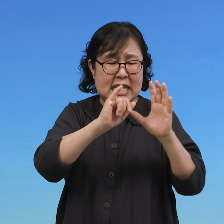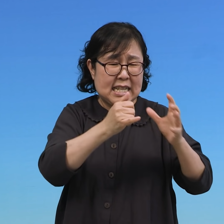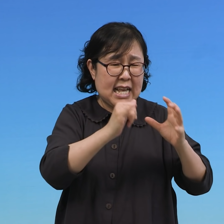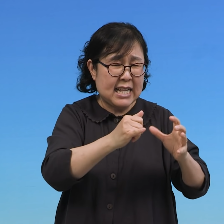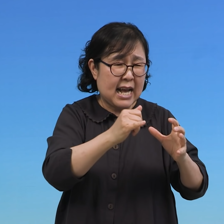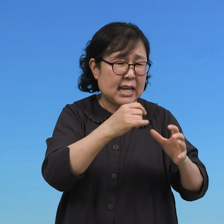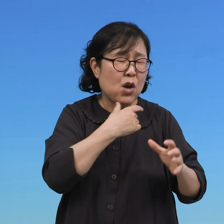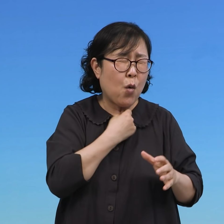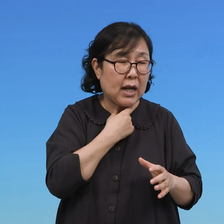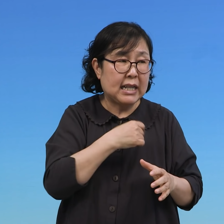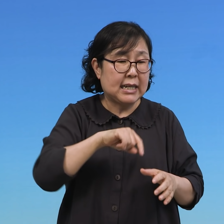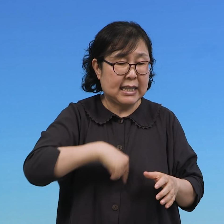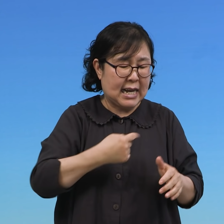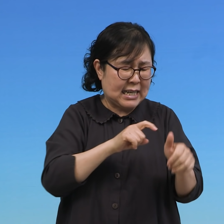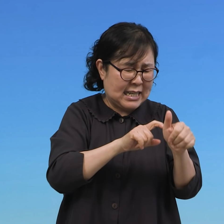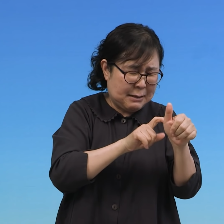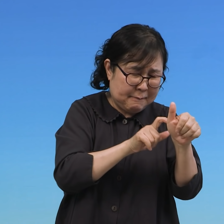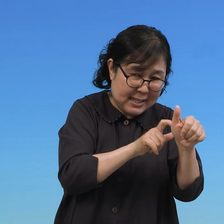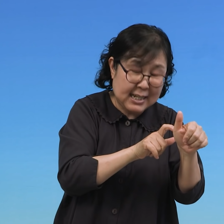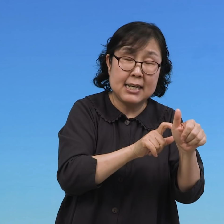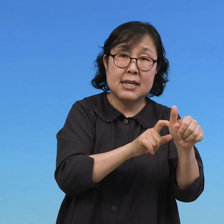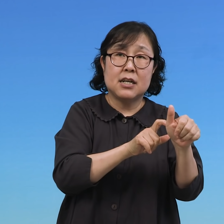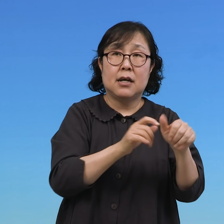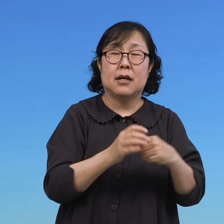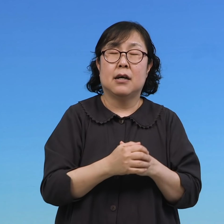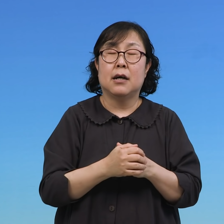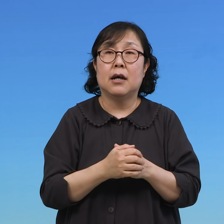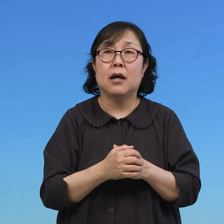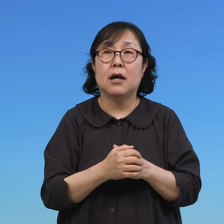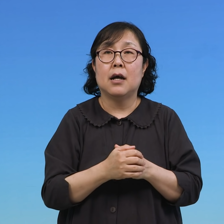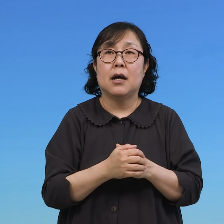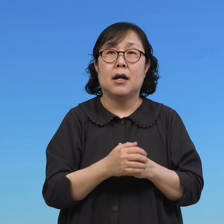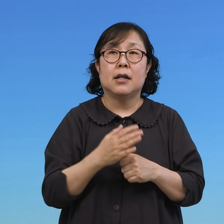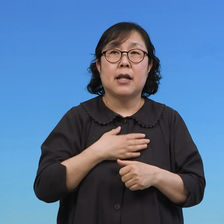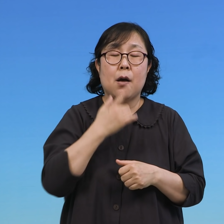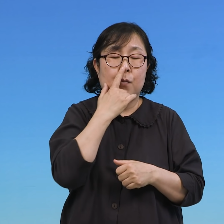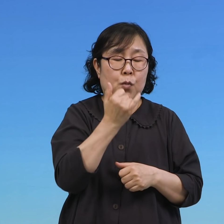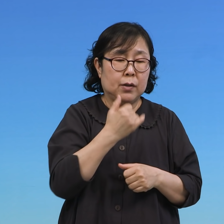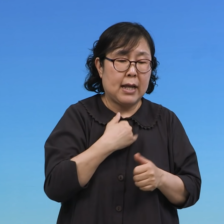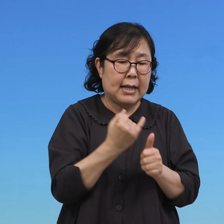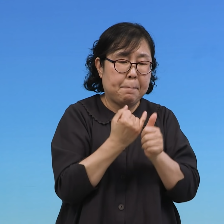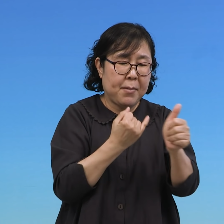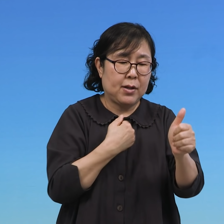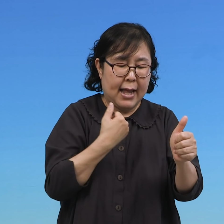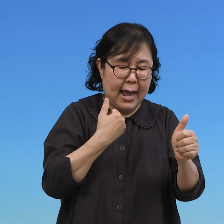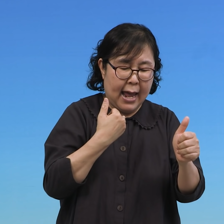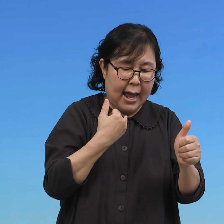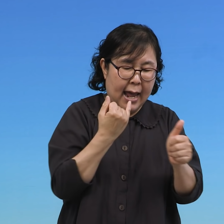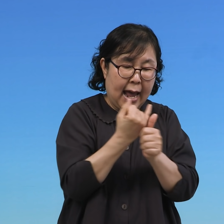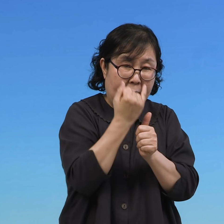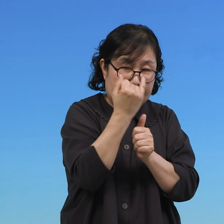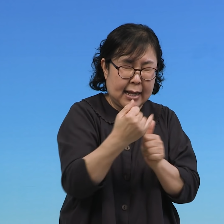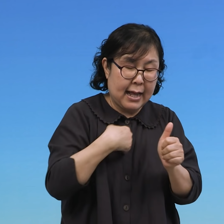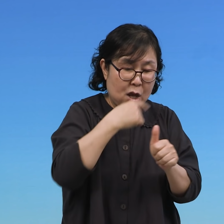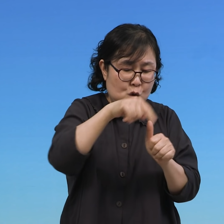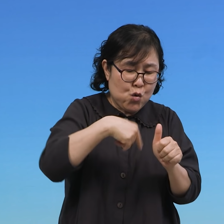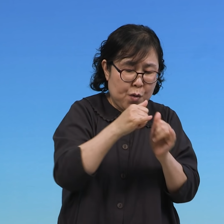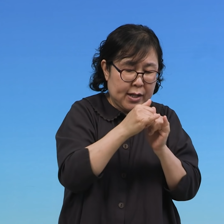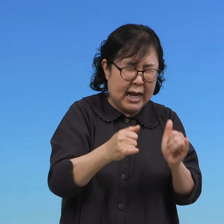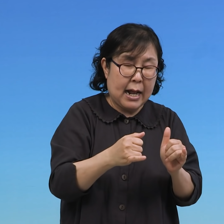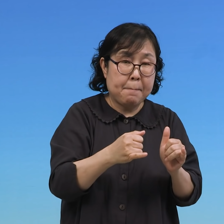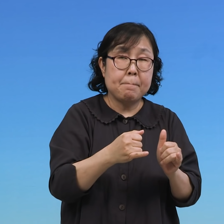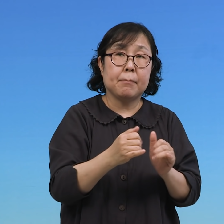세상이 추구하는 거 자기 집착 어떻게 해서든지 간에 내 부모님, 내 남편, 내 아내, 내